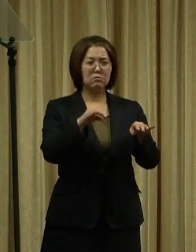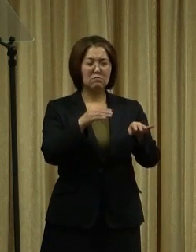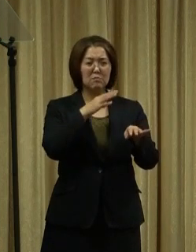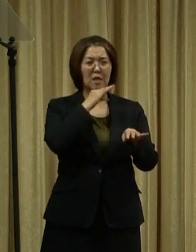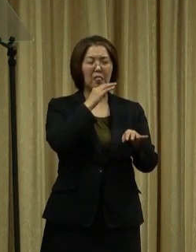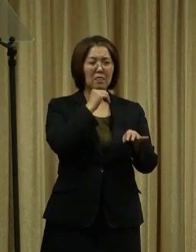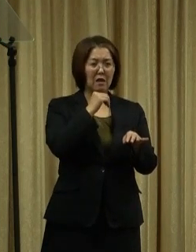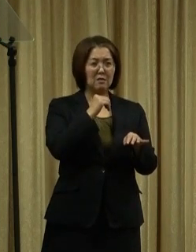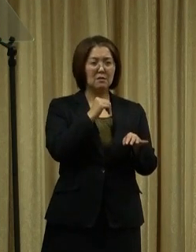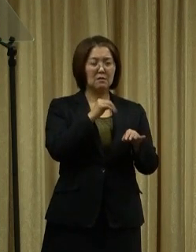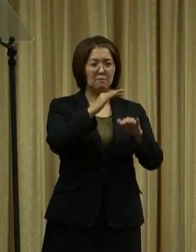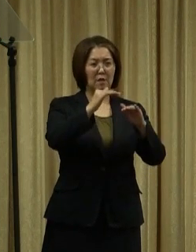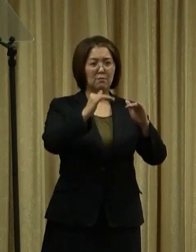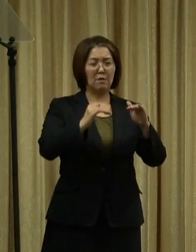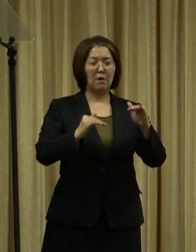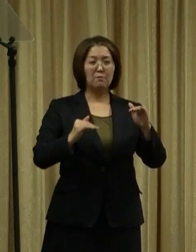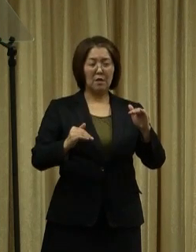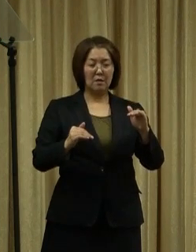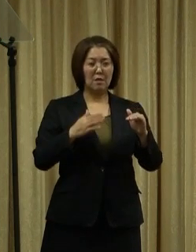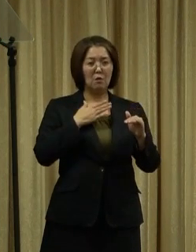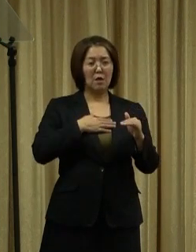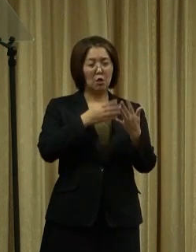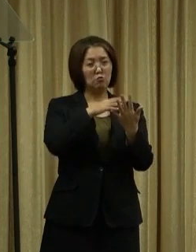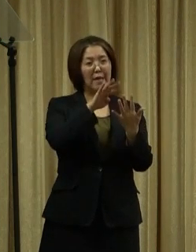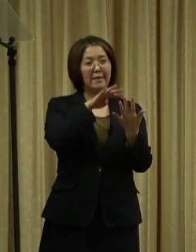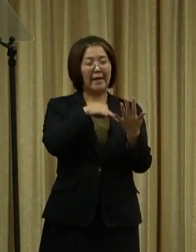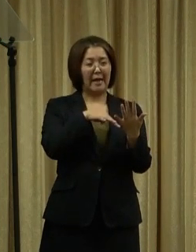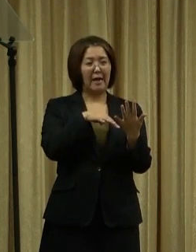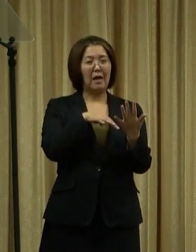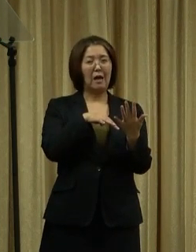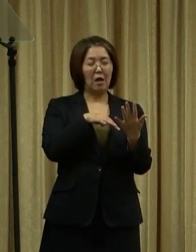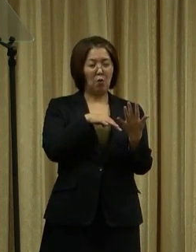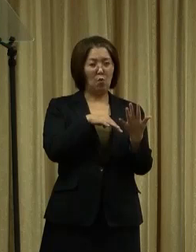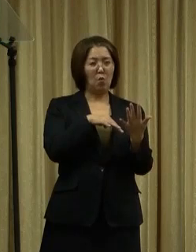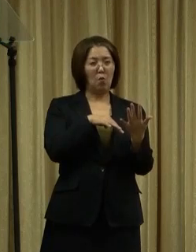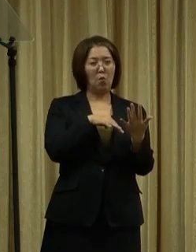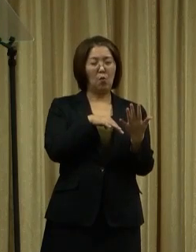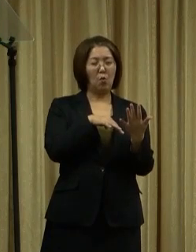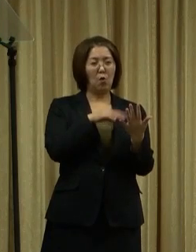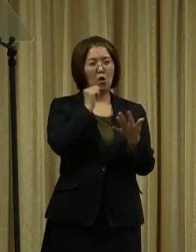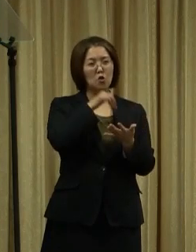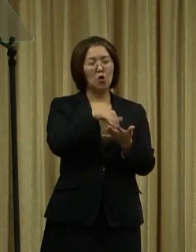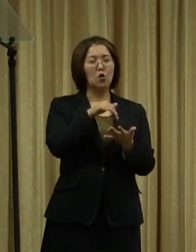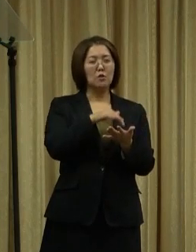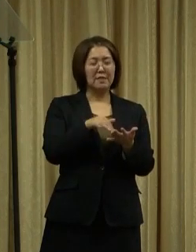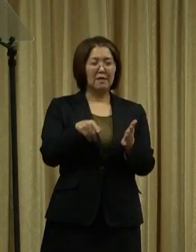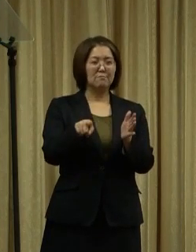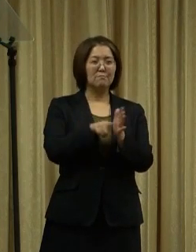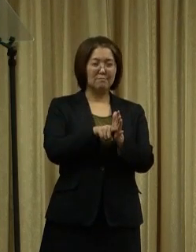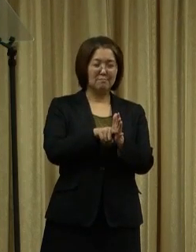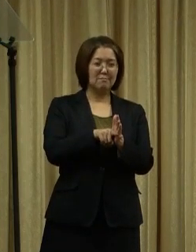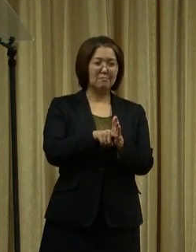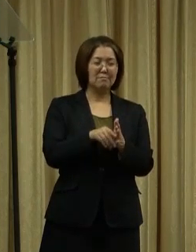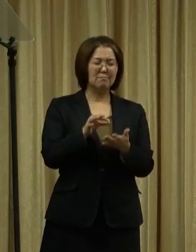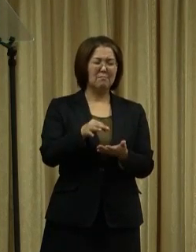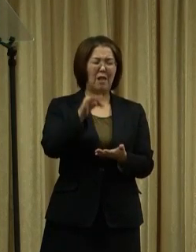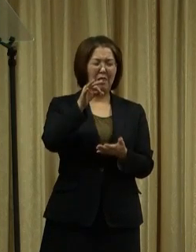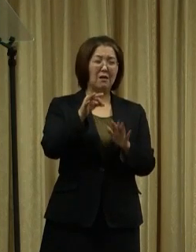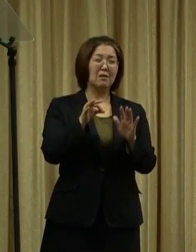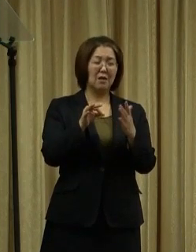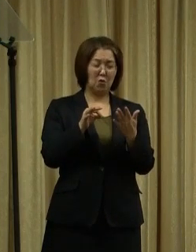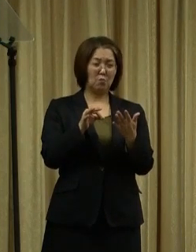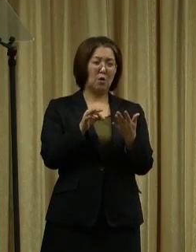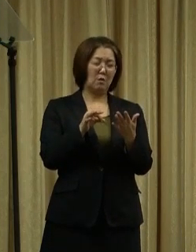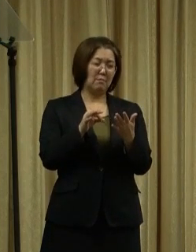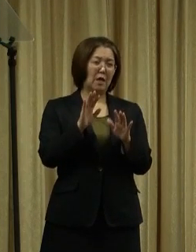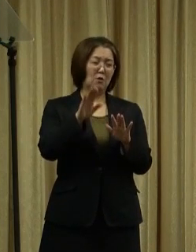に、全部分かるデータを今度、予算に盛り込んであります。結構いいお値段しますが、でもこれはや